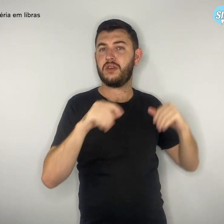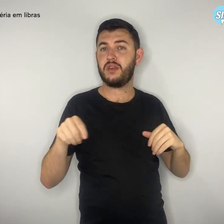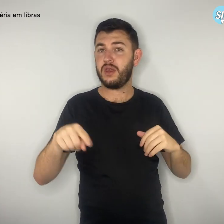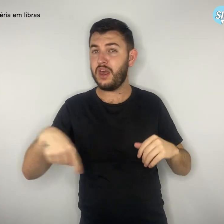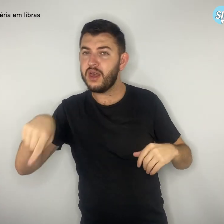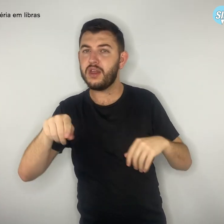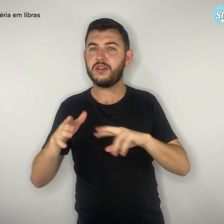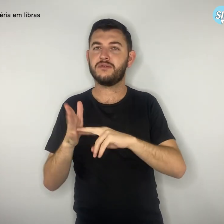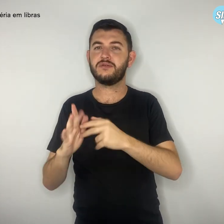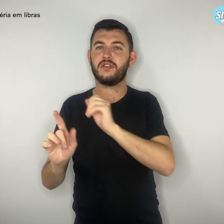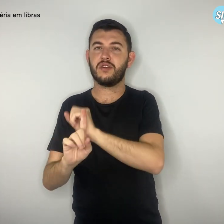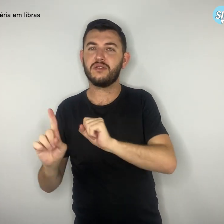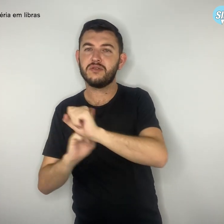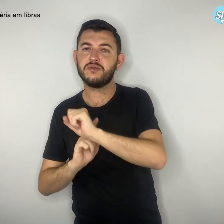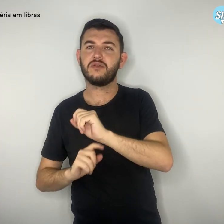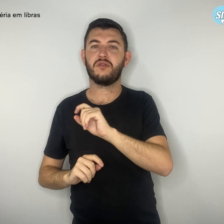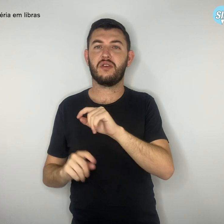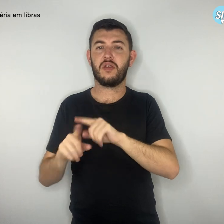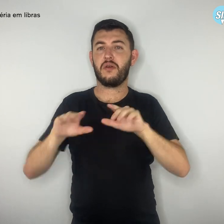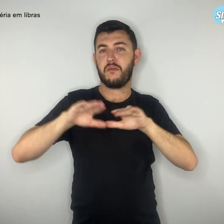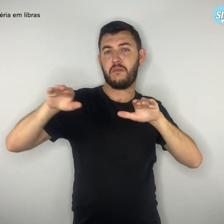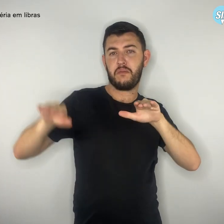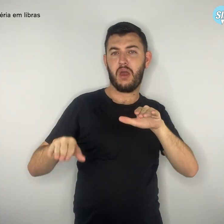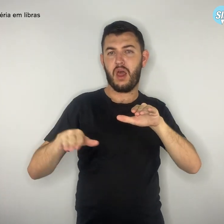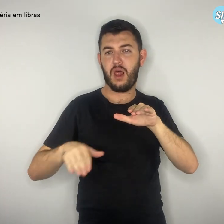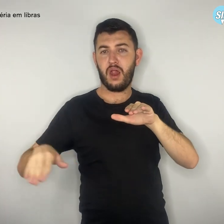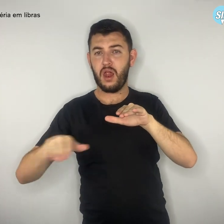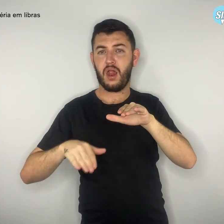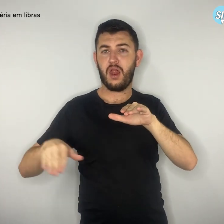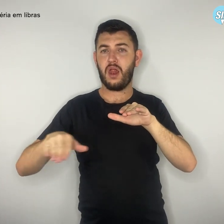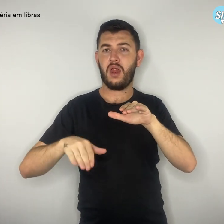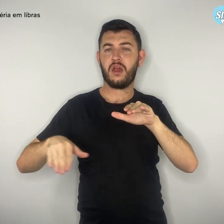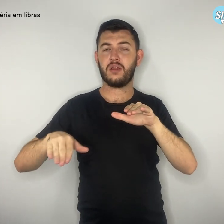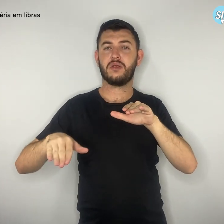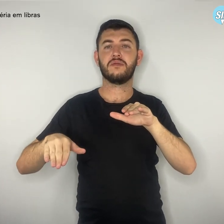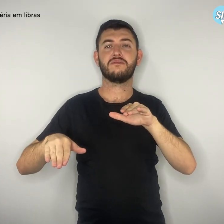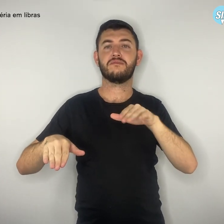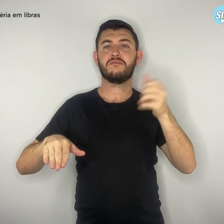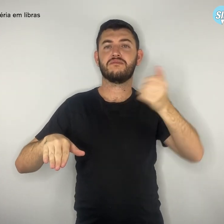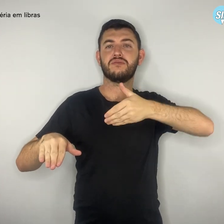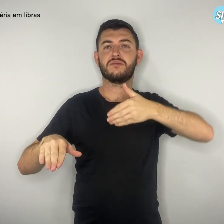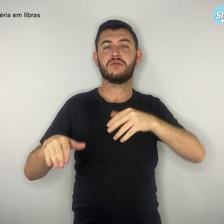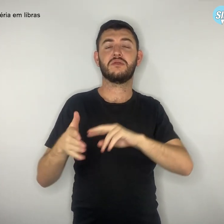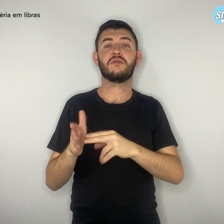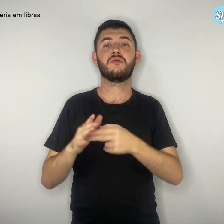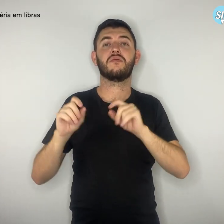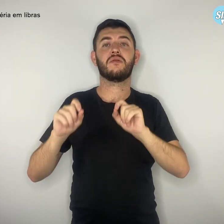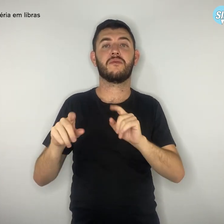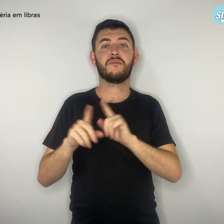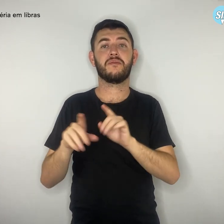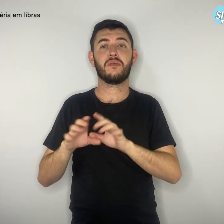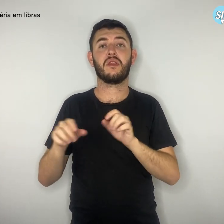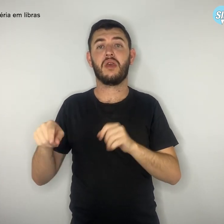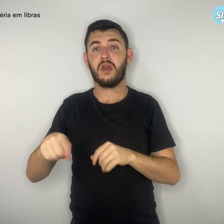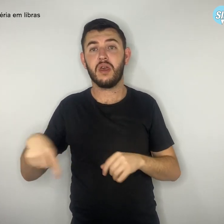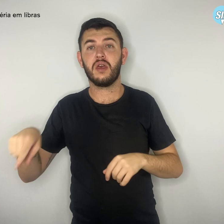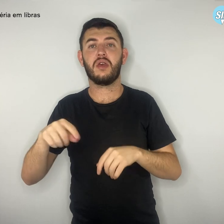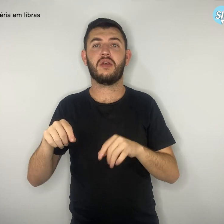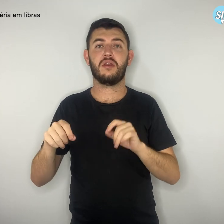eles representa o resto da sociedade, os seres inferiores, é justamente a unidade e